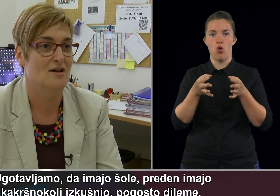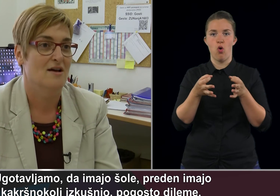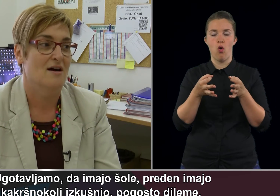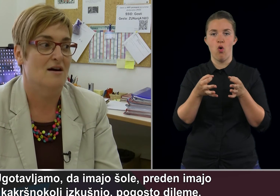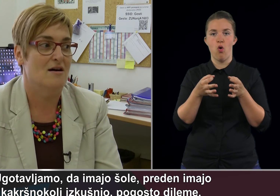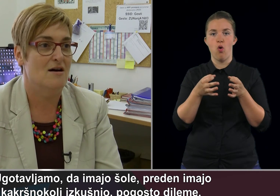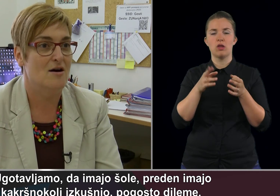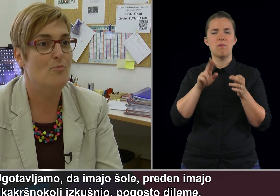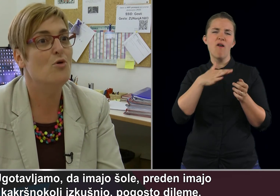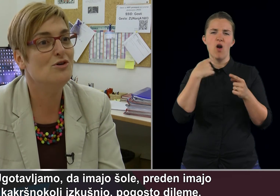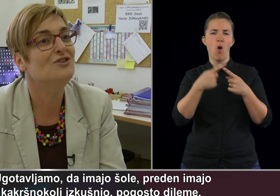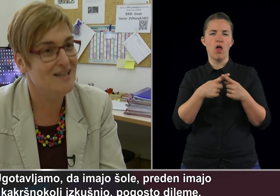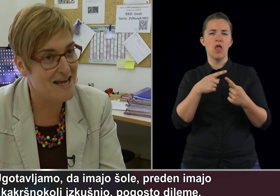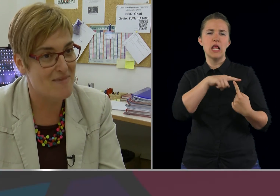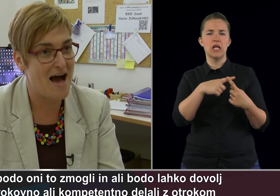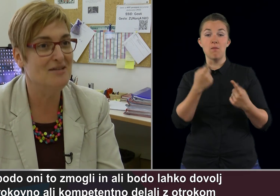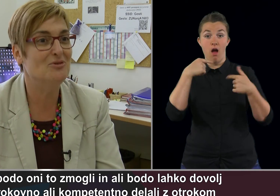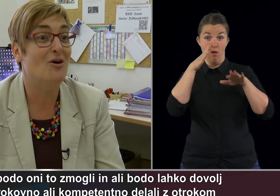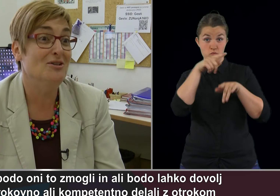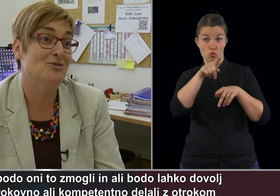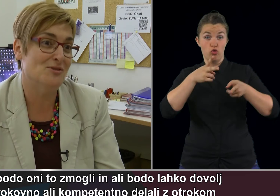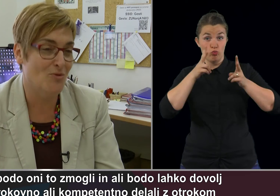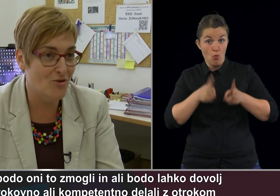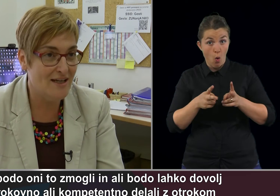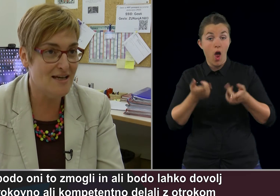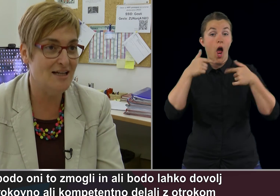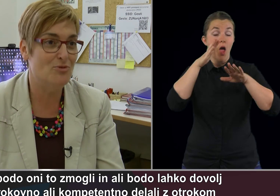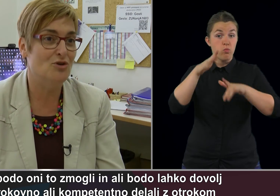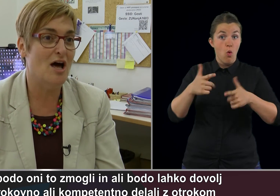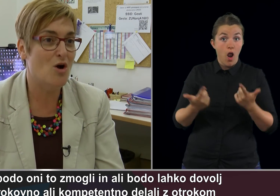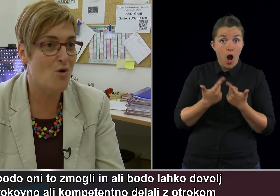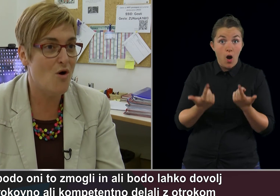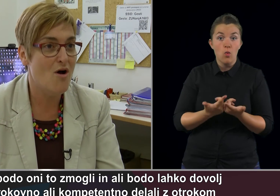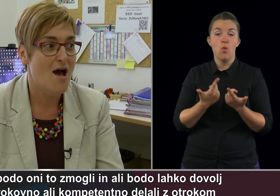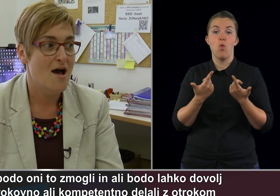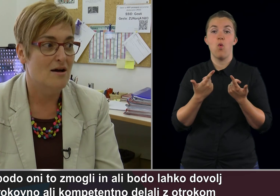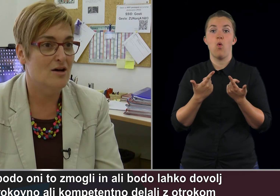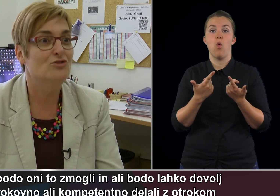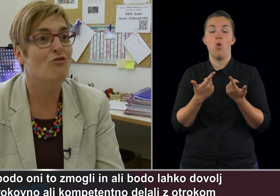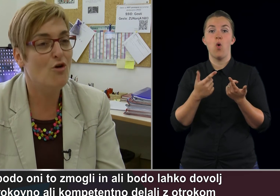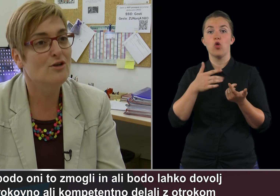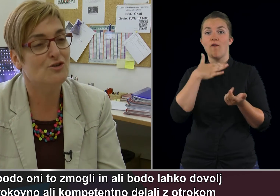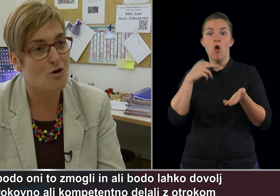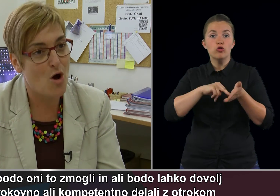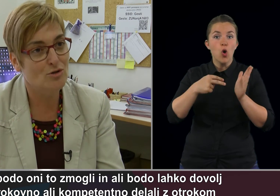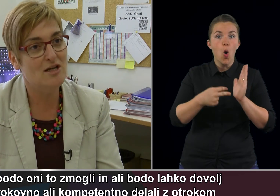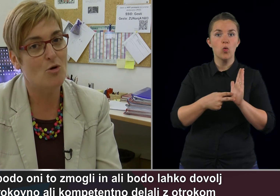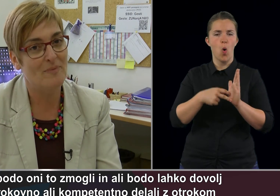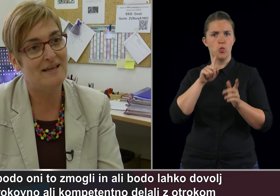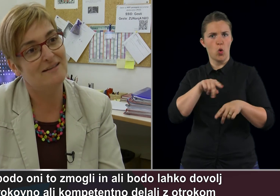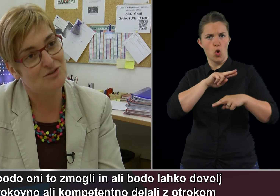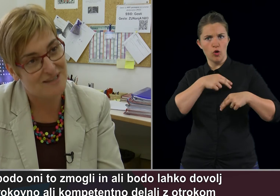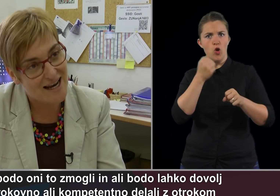izkušnjo, pogosto dileme, ali bodo oni to zmogli, ali bodo lahko dovolj strokovno